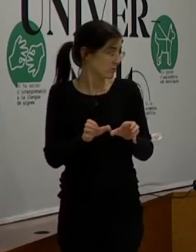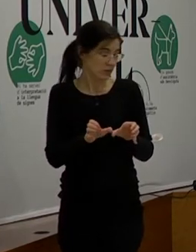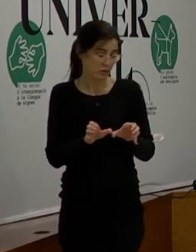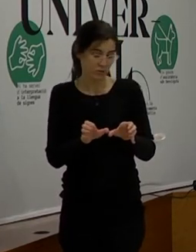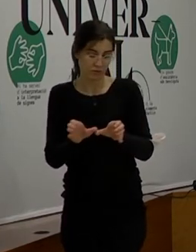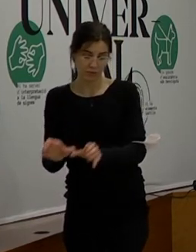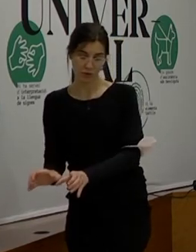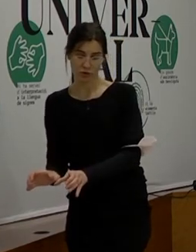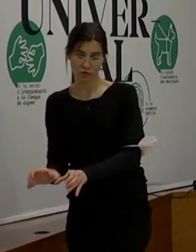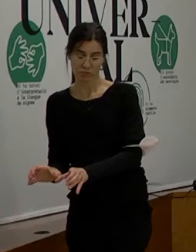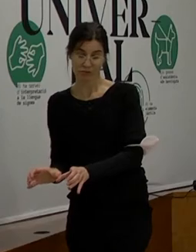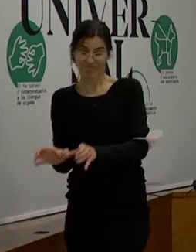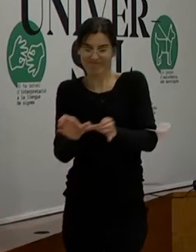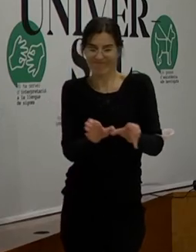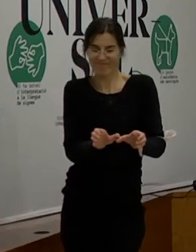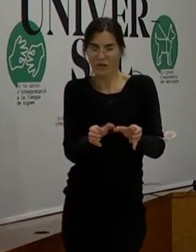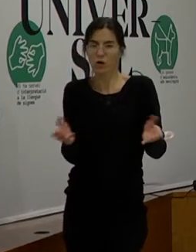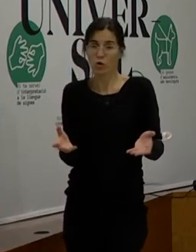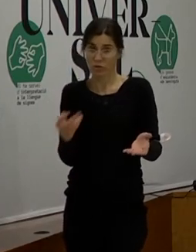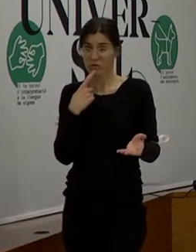y después com pujo? Costa, ¿vale?